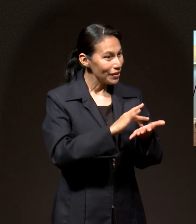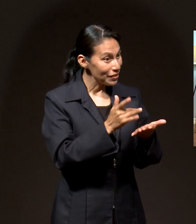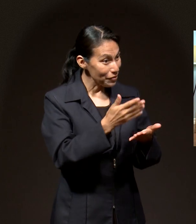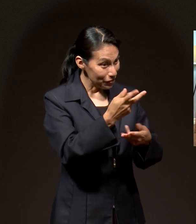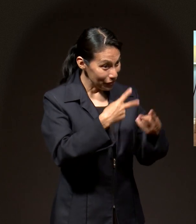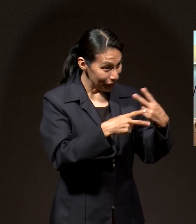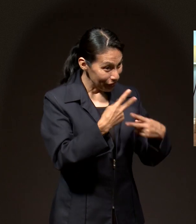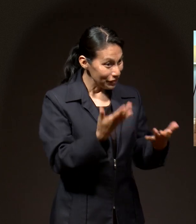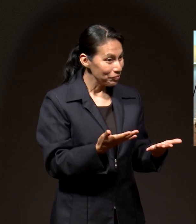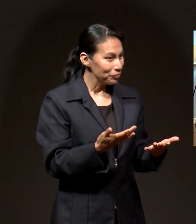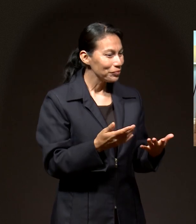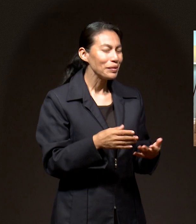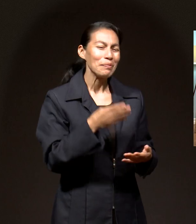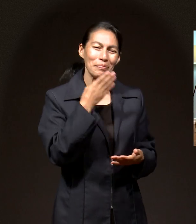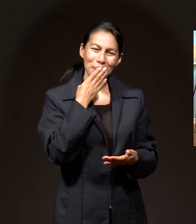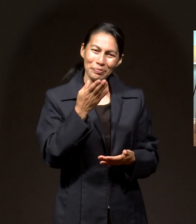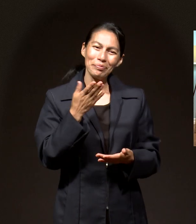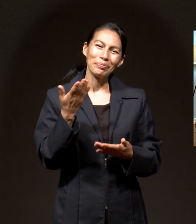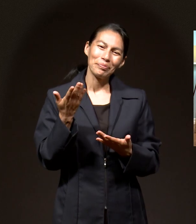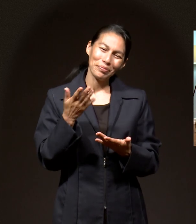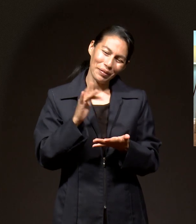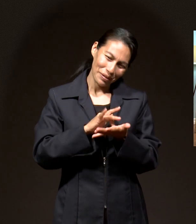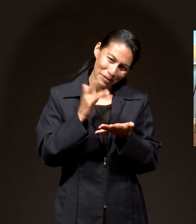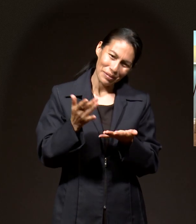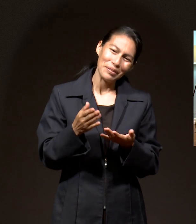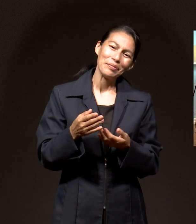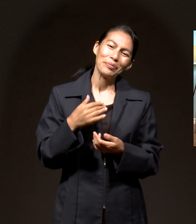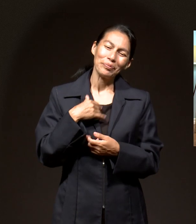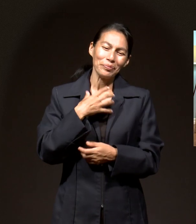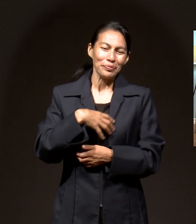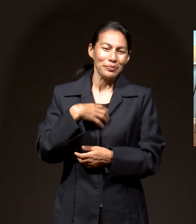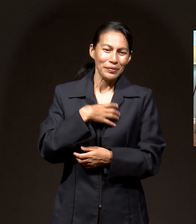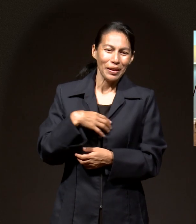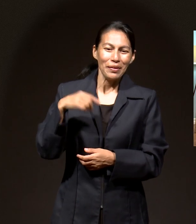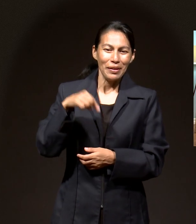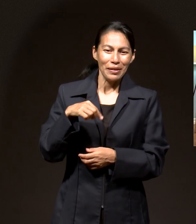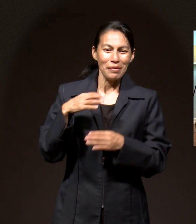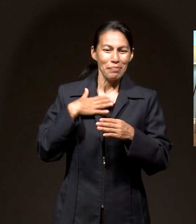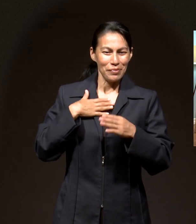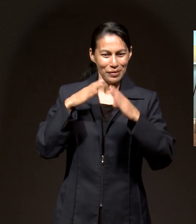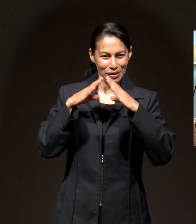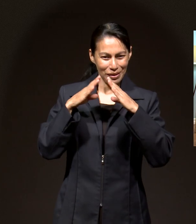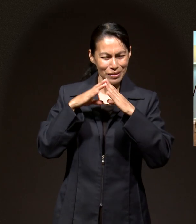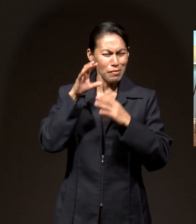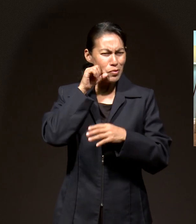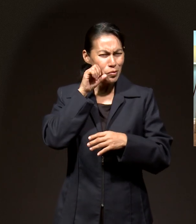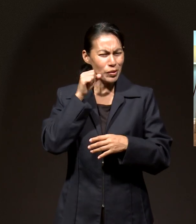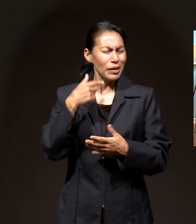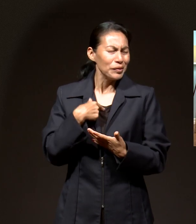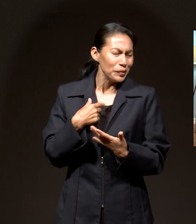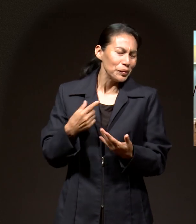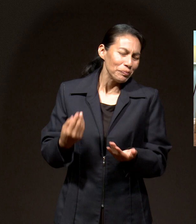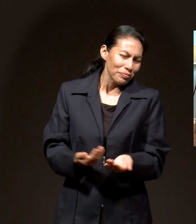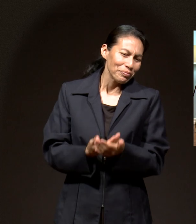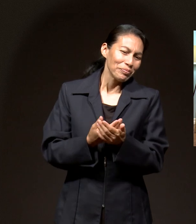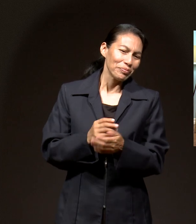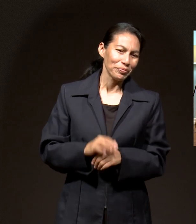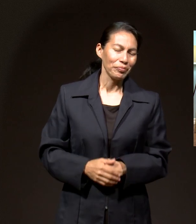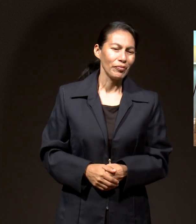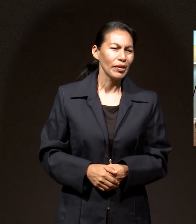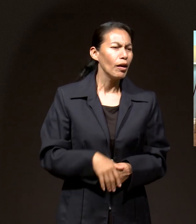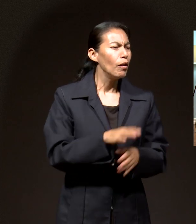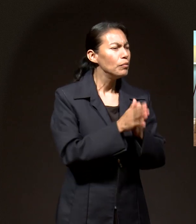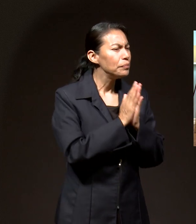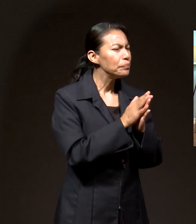Gracias a usted, pastor. Muy contento de estar aquí en mi casa, Montemorelos. Cuéntanos algo de ti para que nuestros queridos